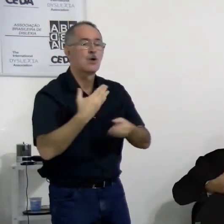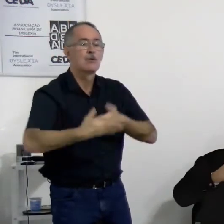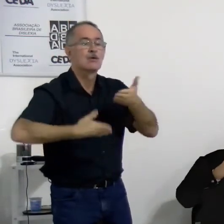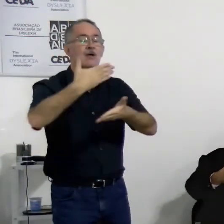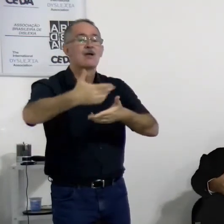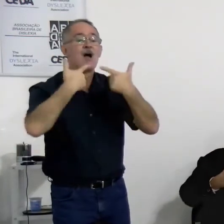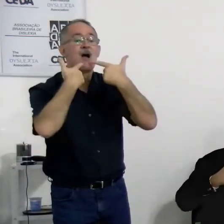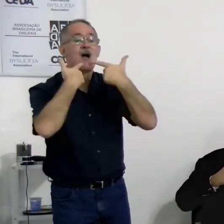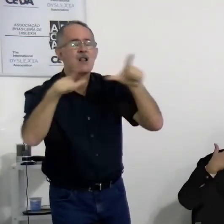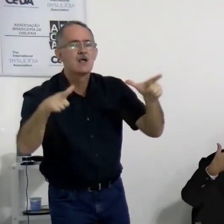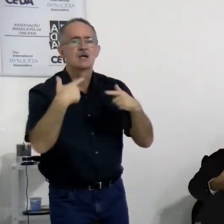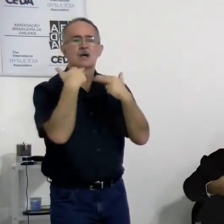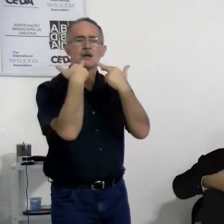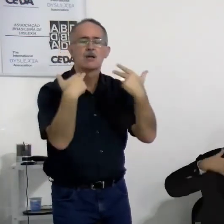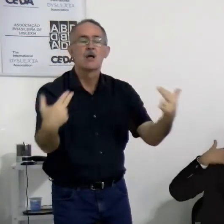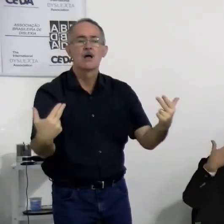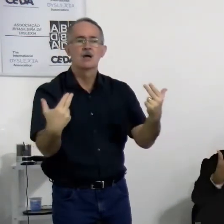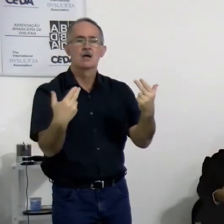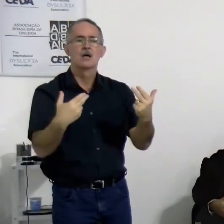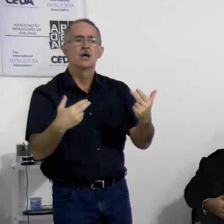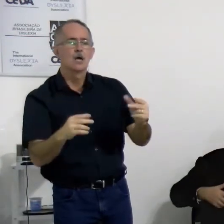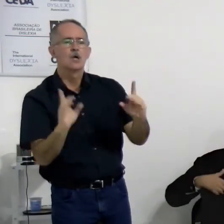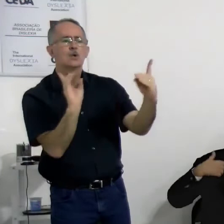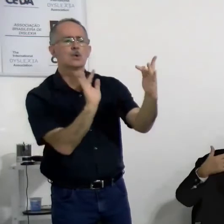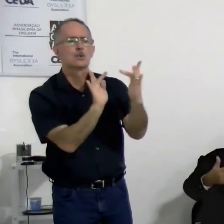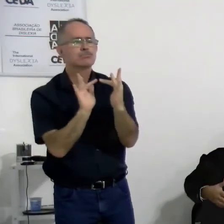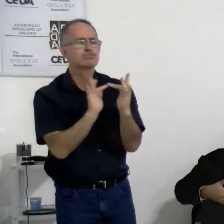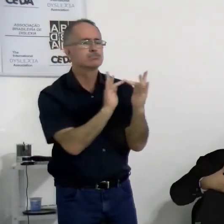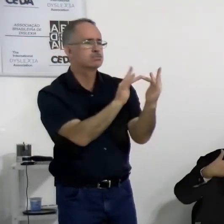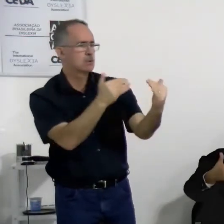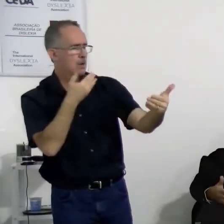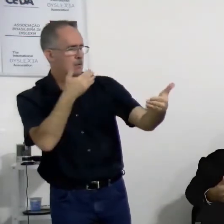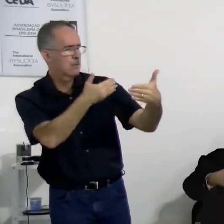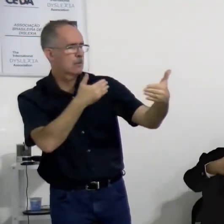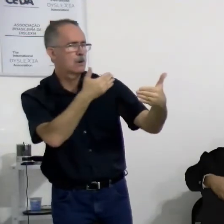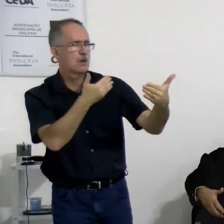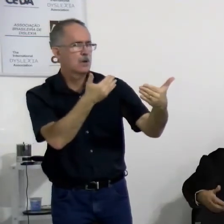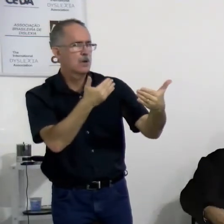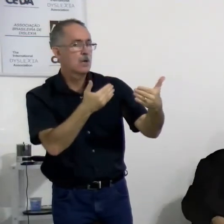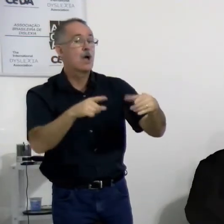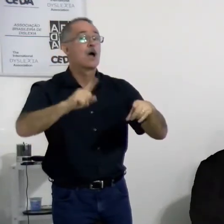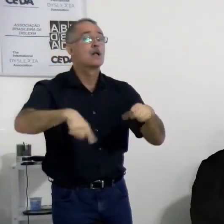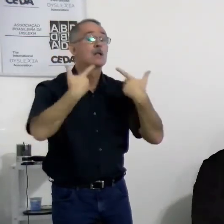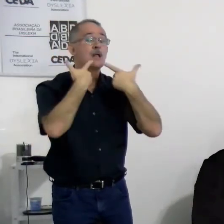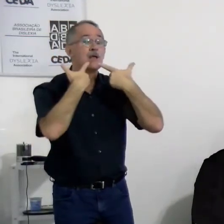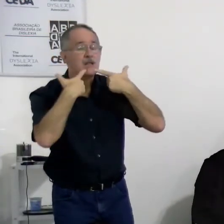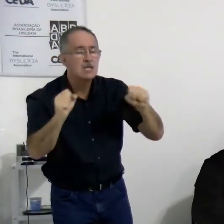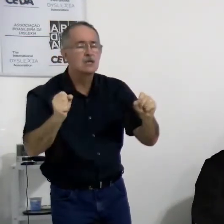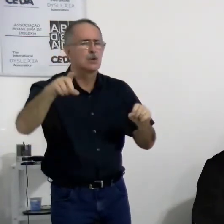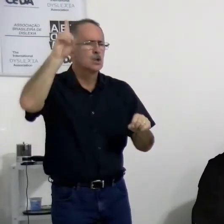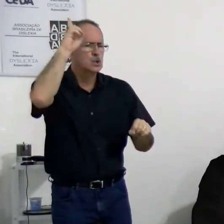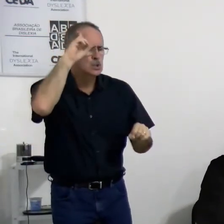dessa criança. Interação carinhosa, face a face, num contexto linguístico significativo, ali, no dia a